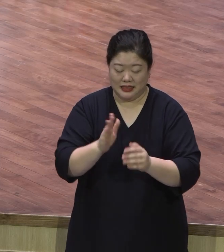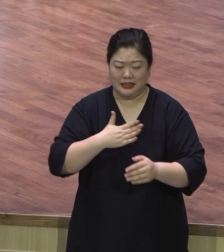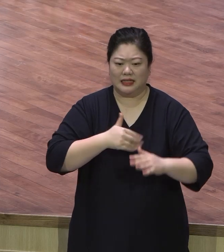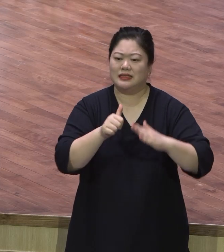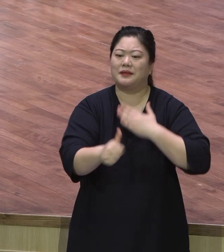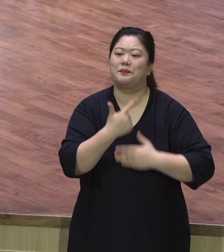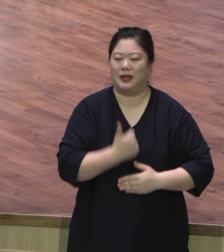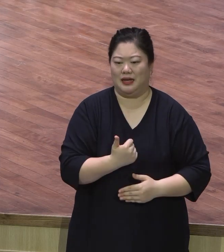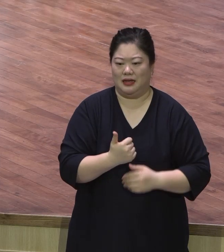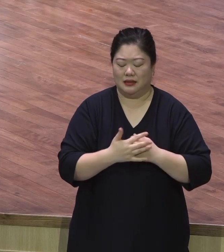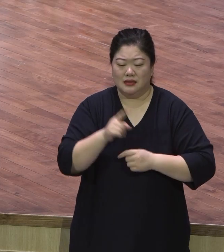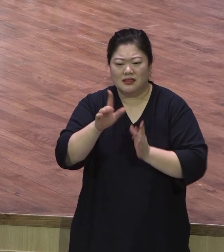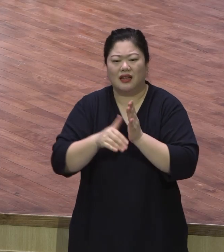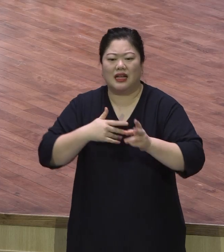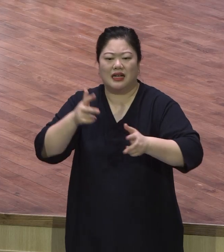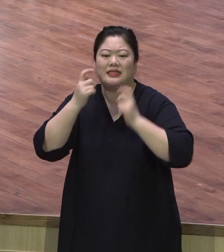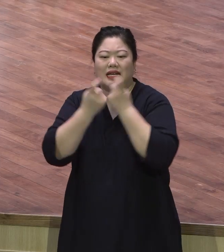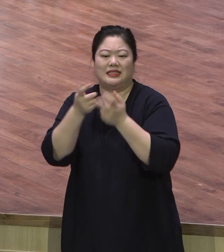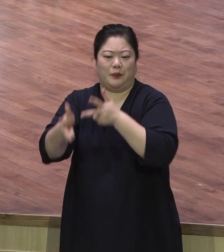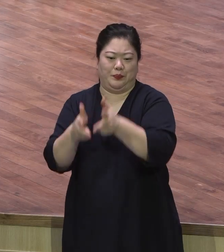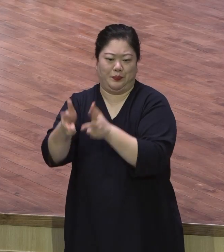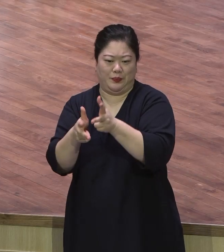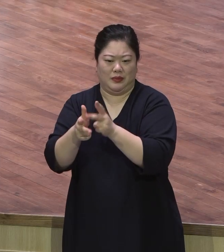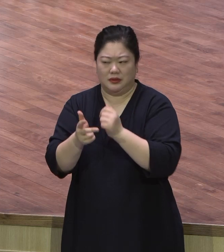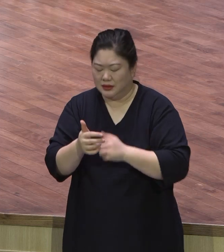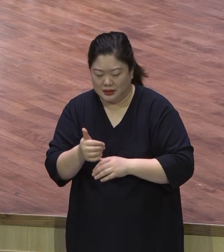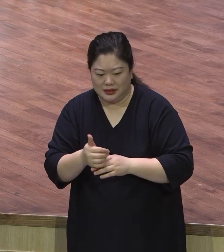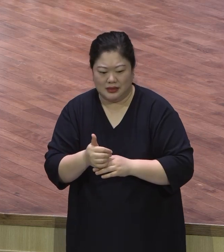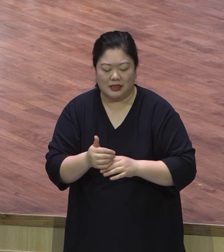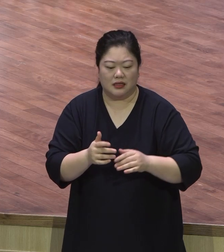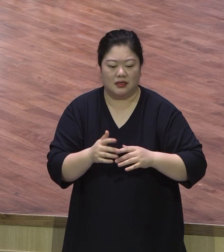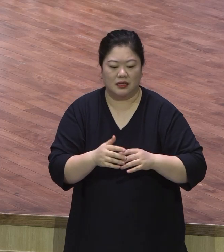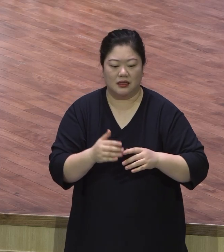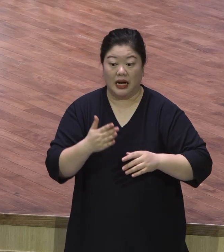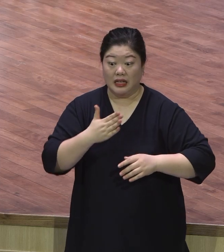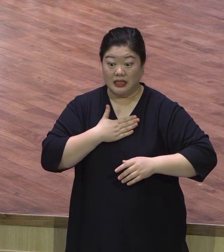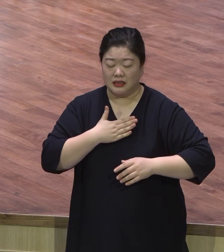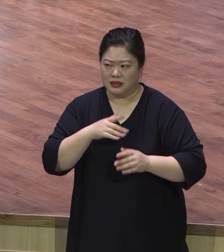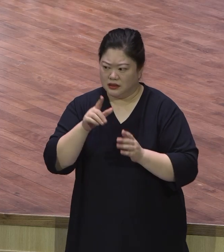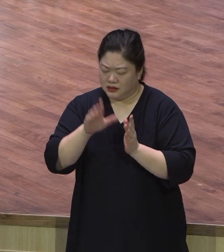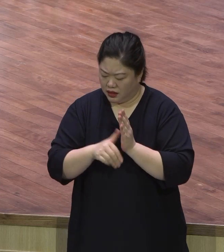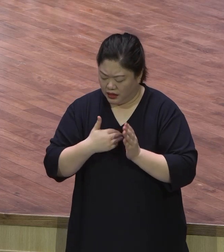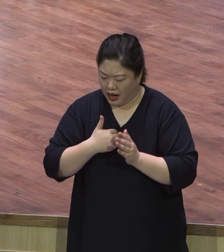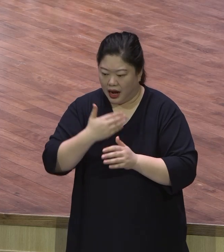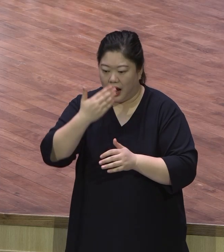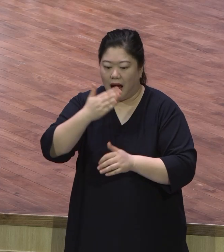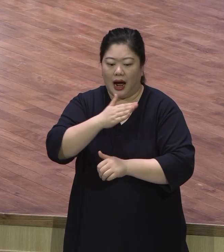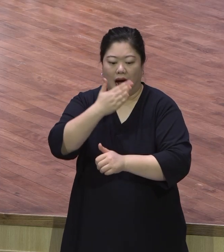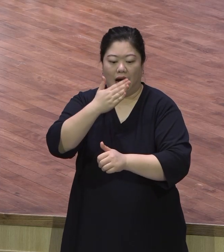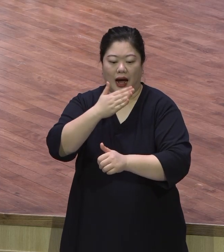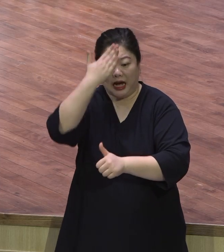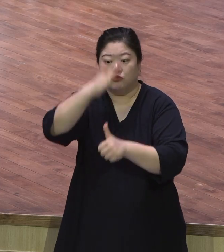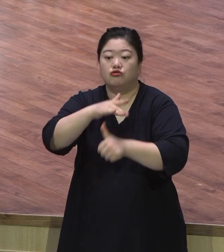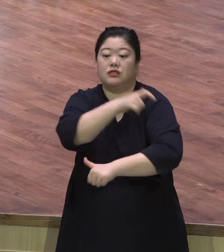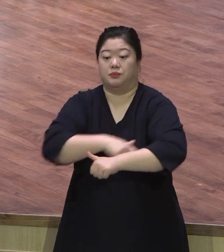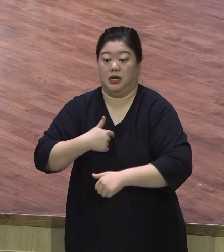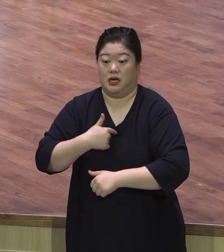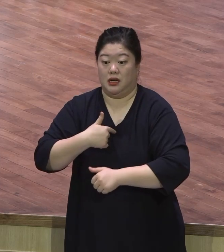그래 뭐 그것도 협동안수입사가 이 연합성가대 대장일에